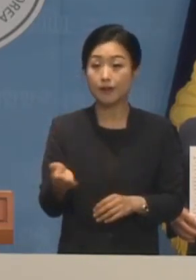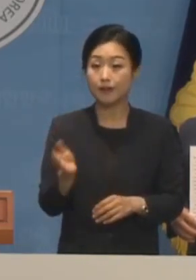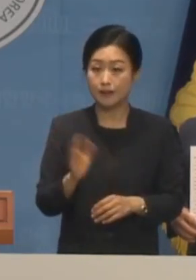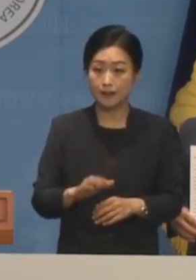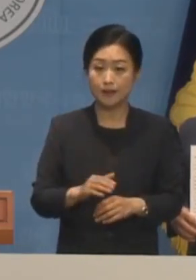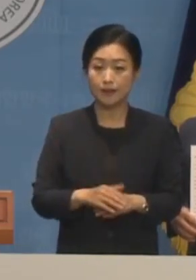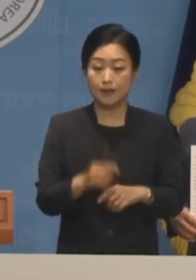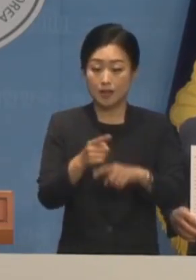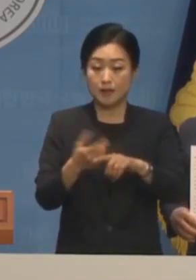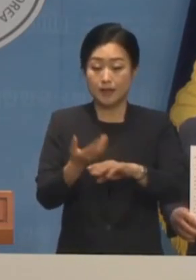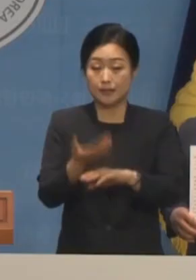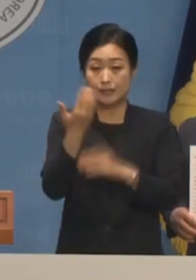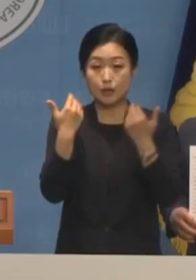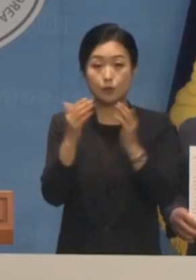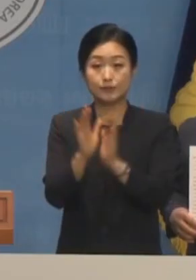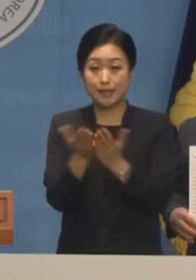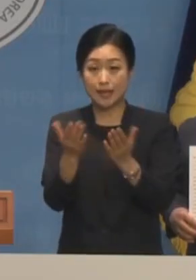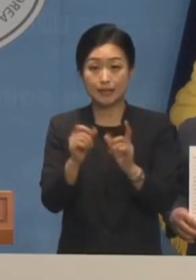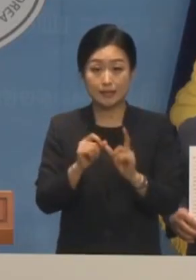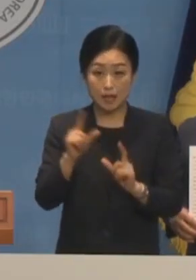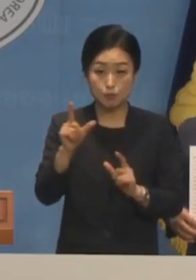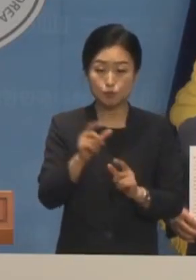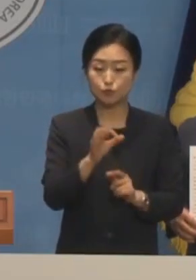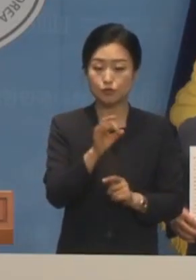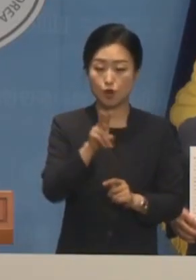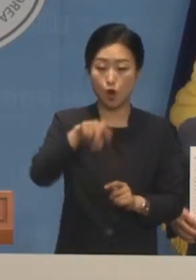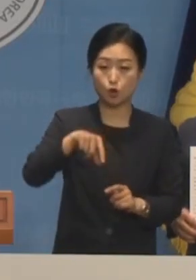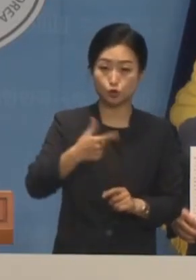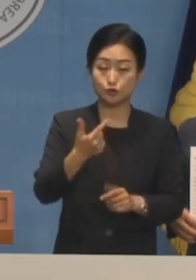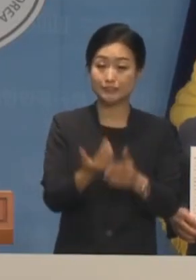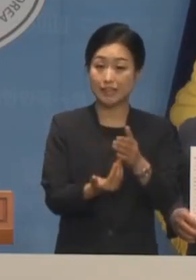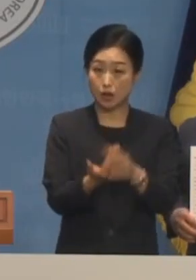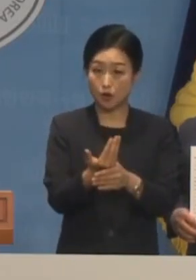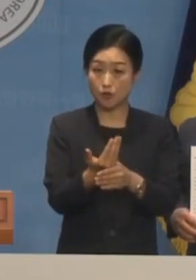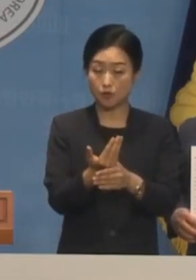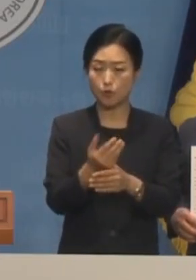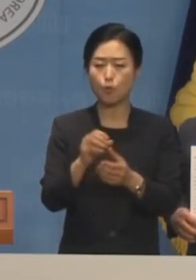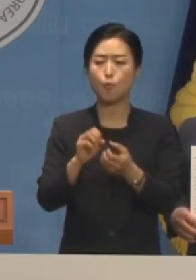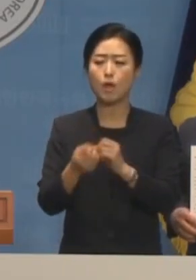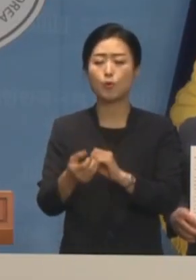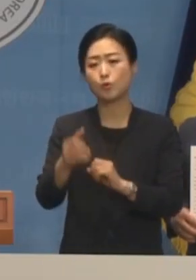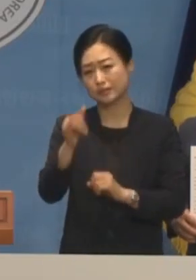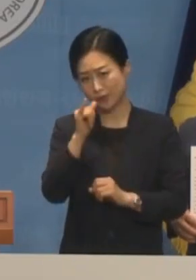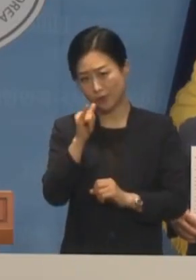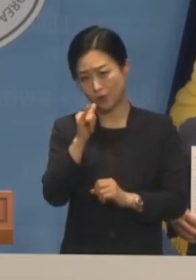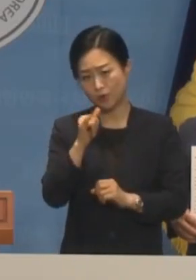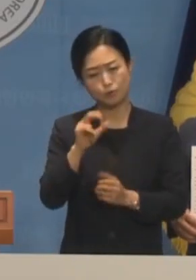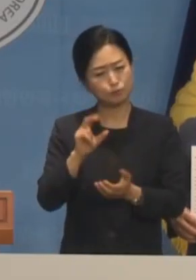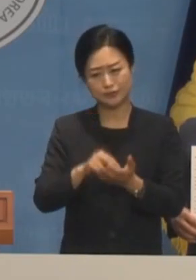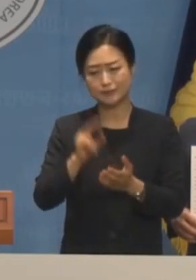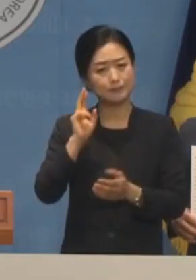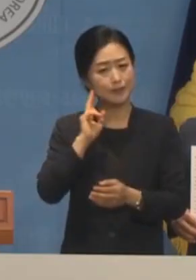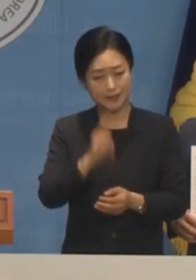절반 이상의 교과서가 여순 사건을 왜곡하고 있다는 사실은 심각한